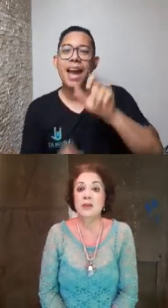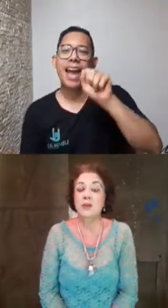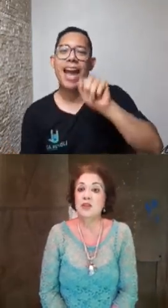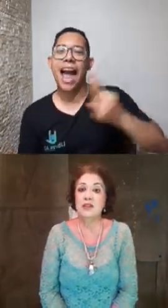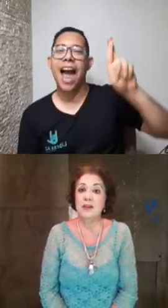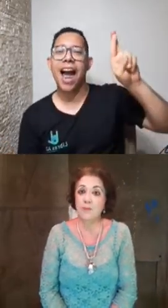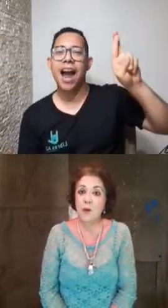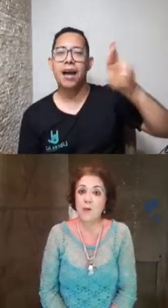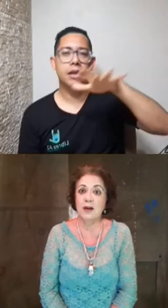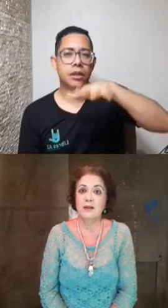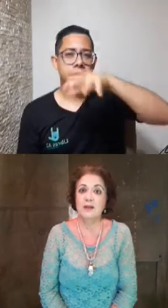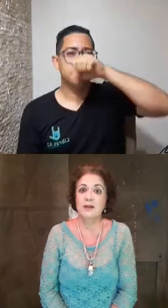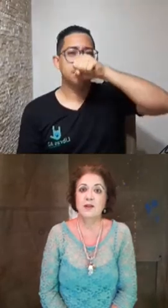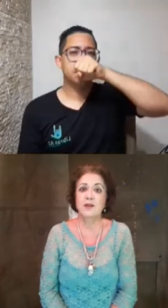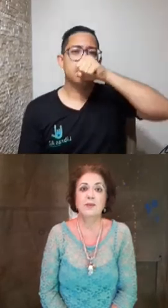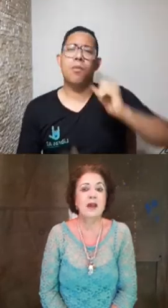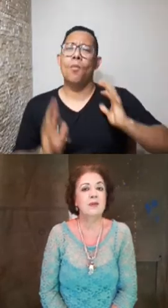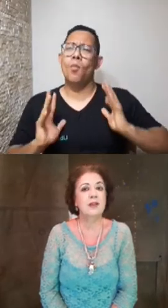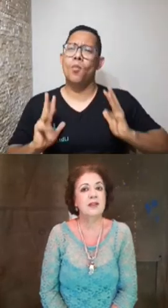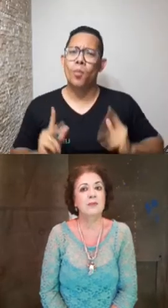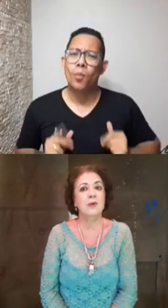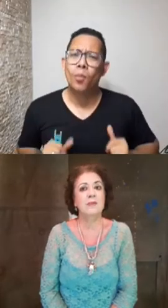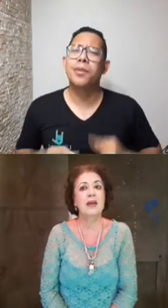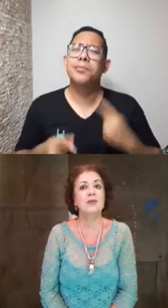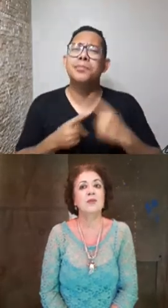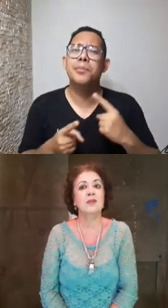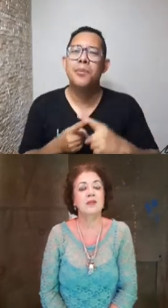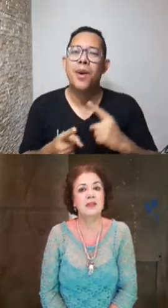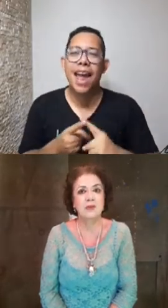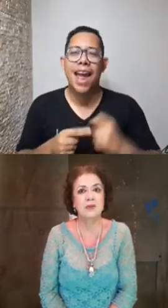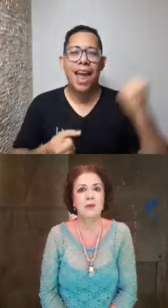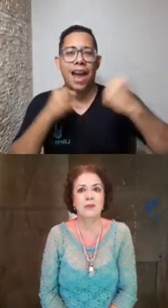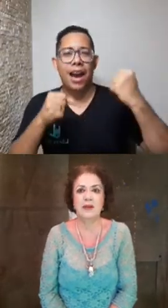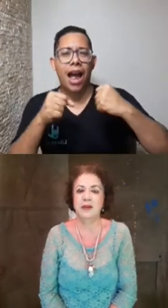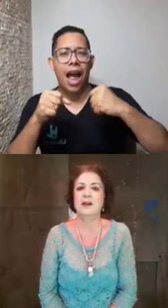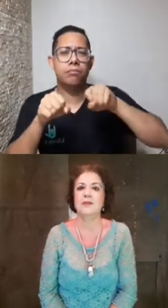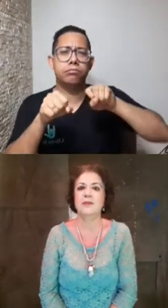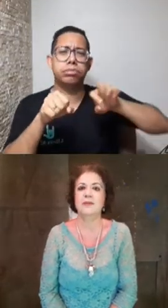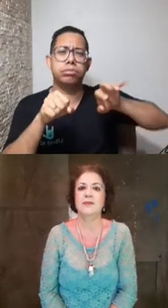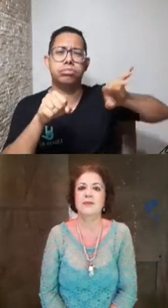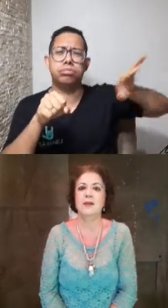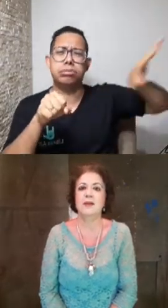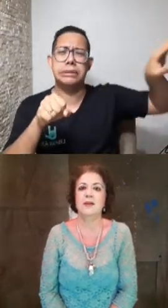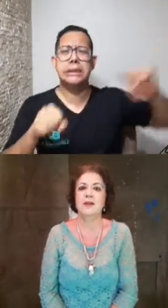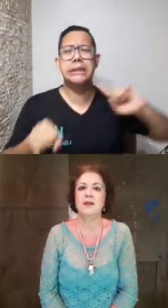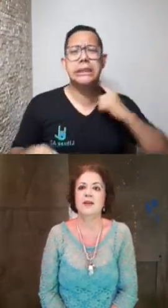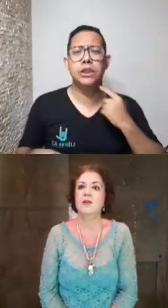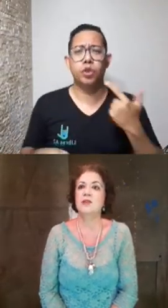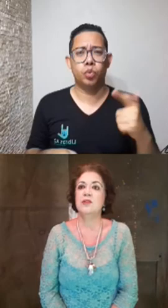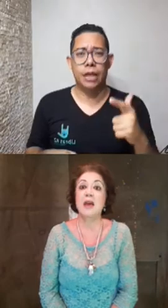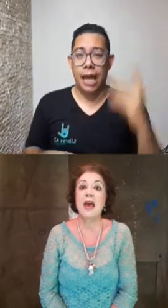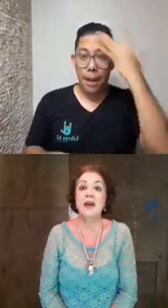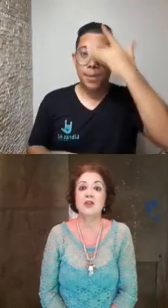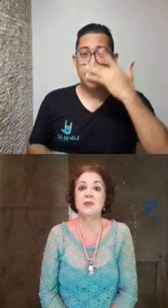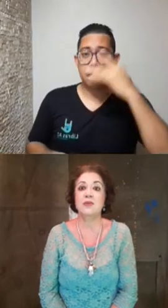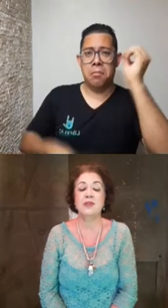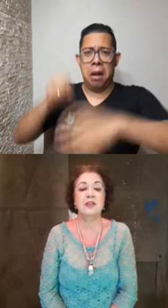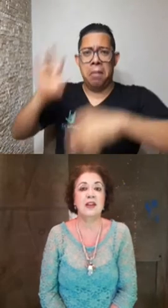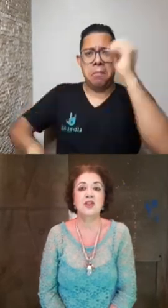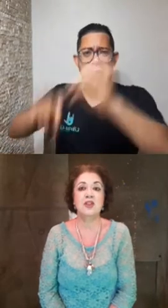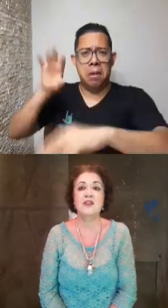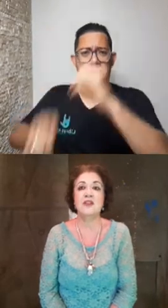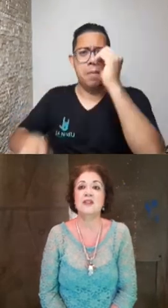uma notícia boa no meio desse momento tão complicado, que os médicos,